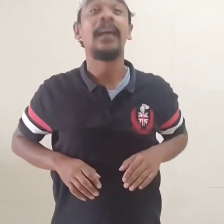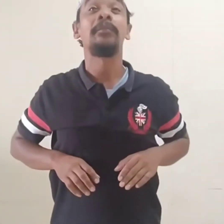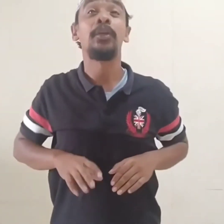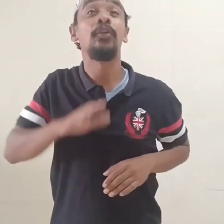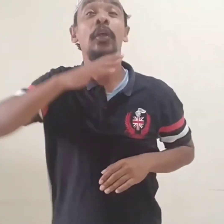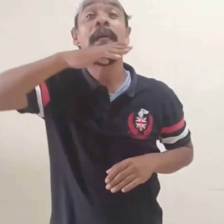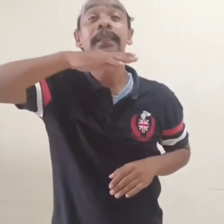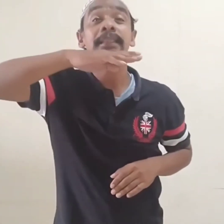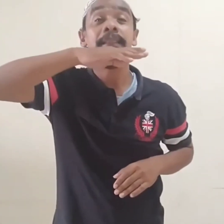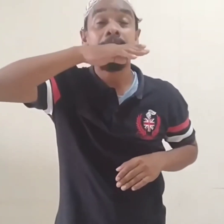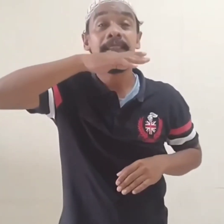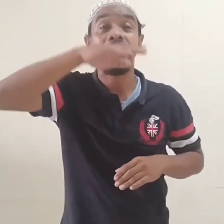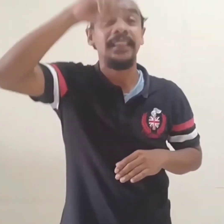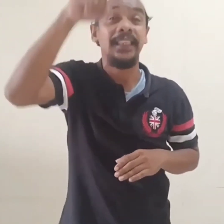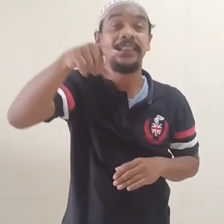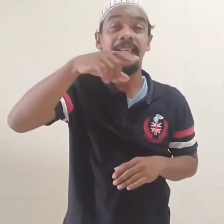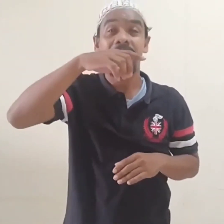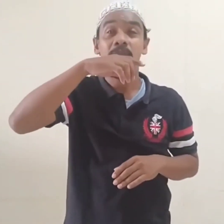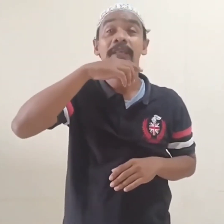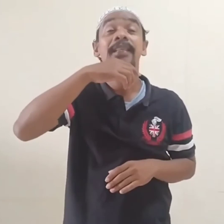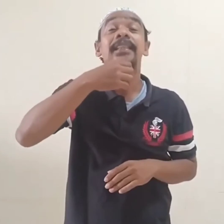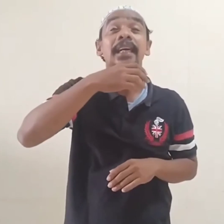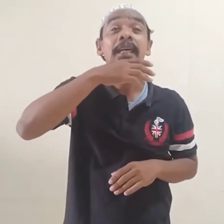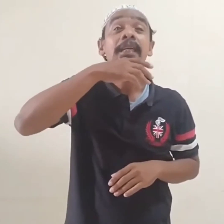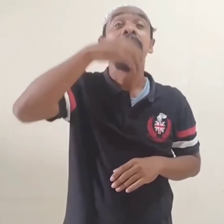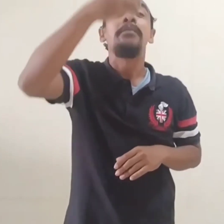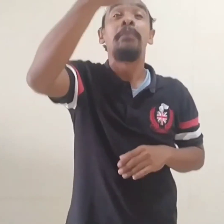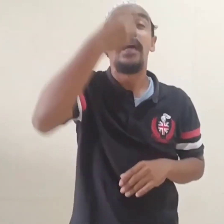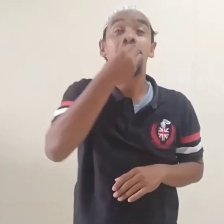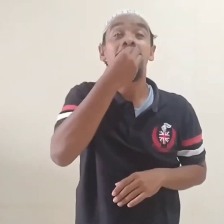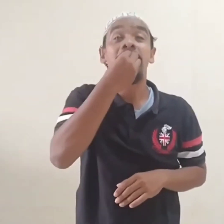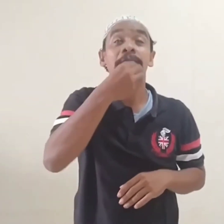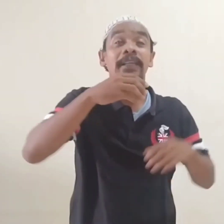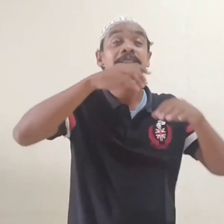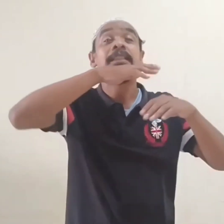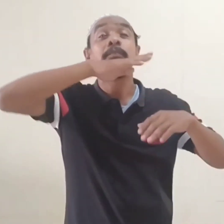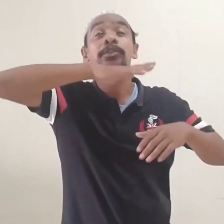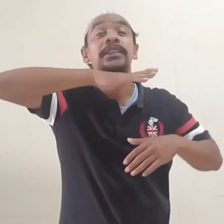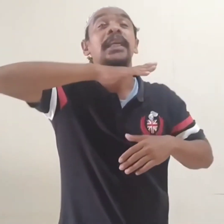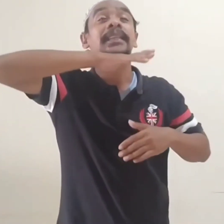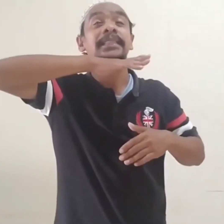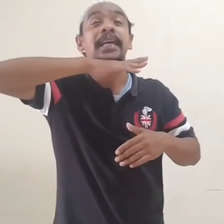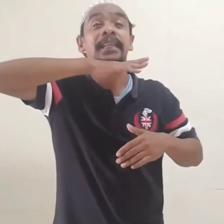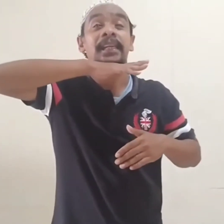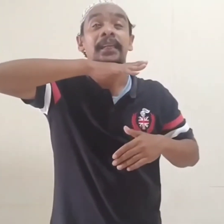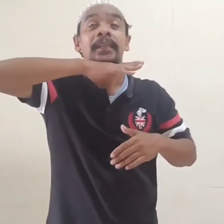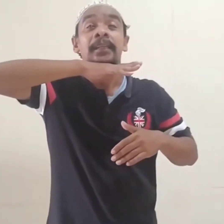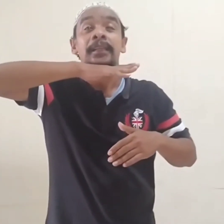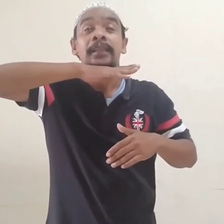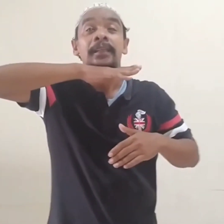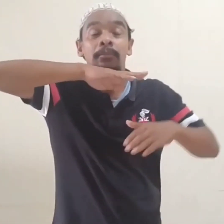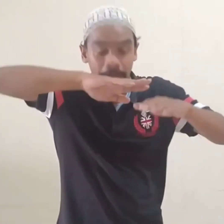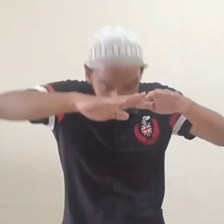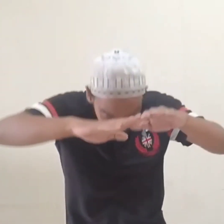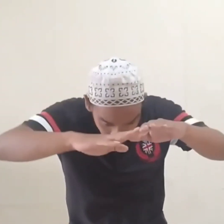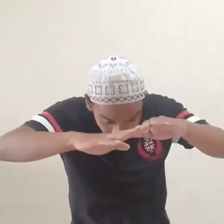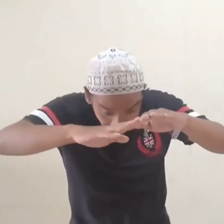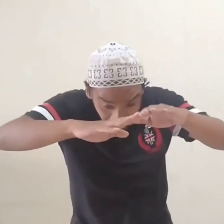akan menonjol ke atas dan ketika saat itulah kita mengambil nafas di posisi atas air. Kemudian kita tenggelamkan